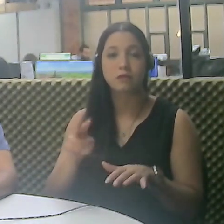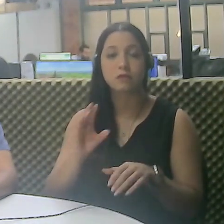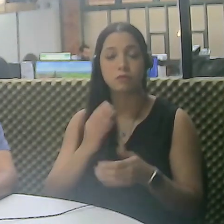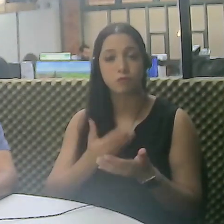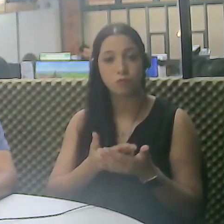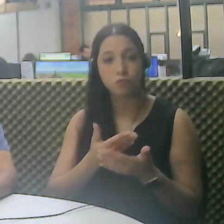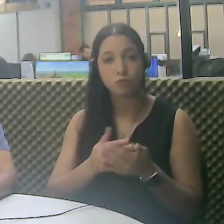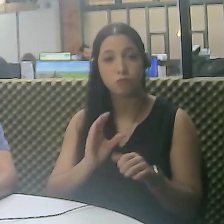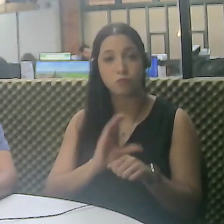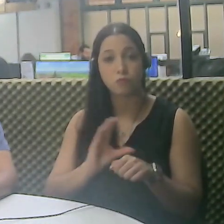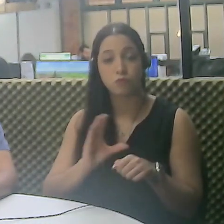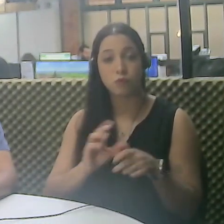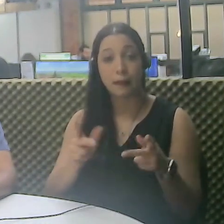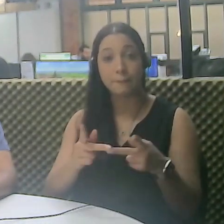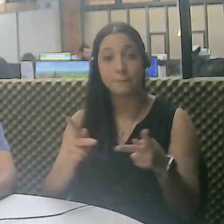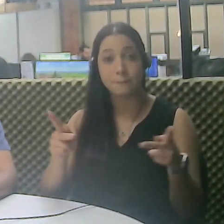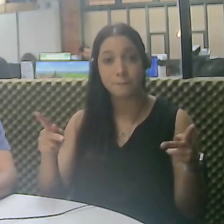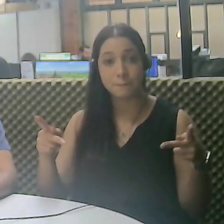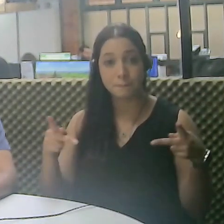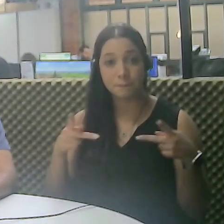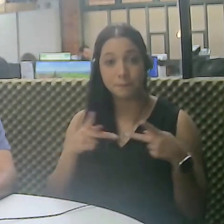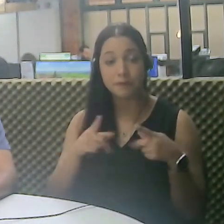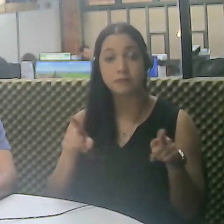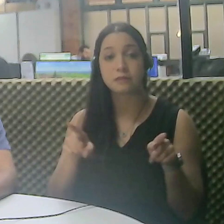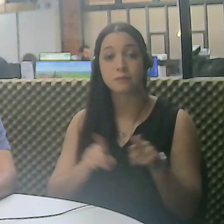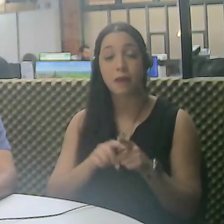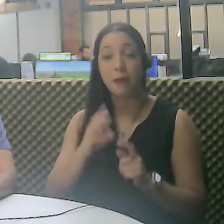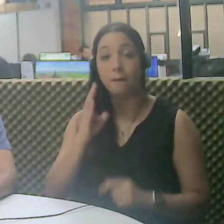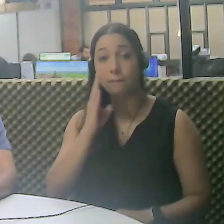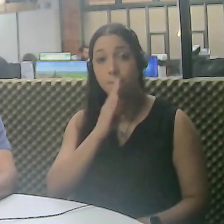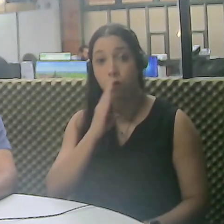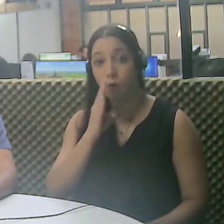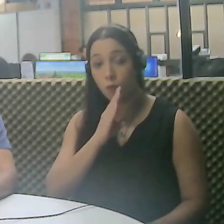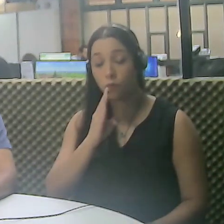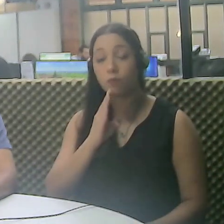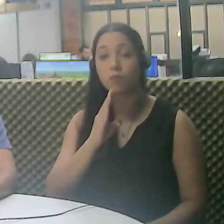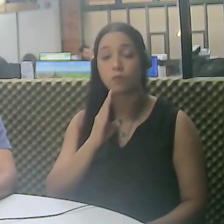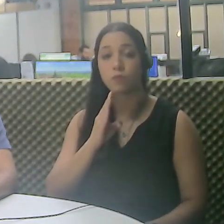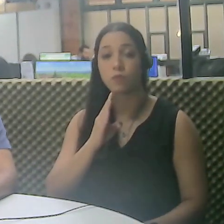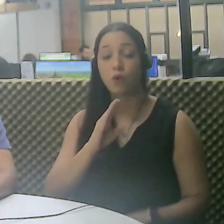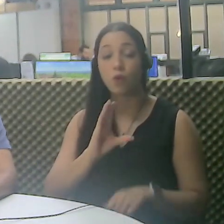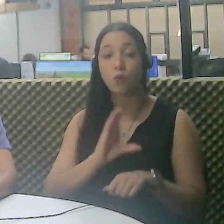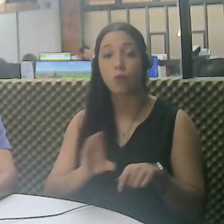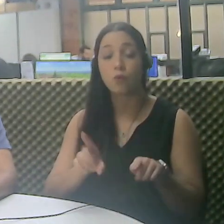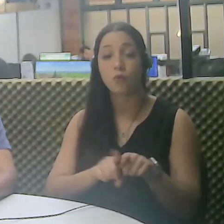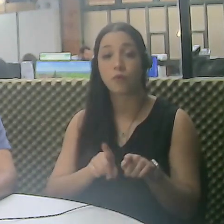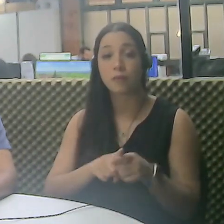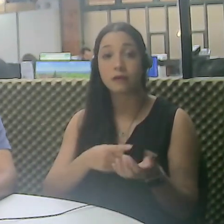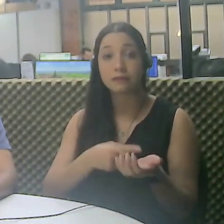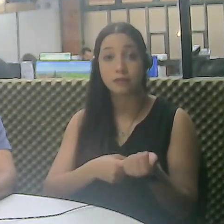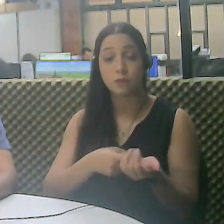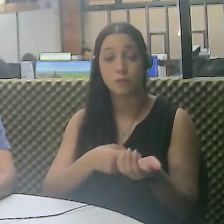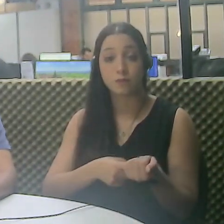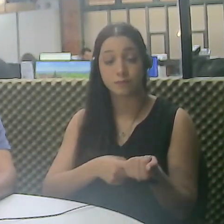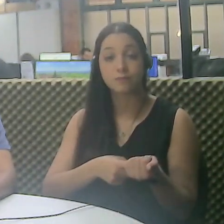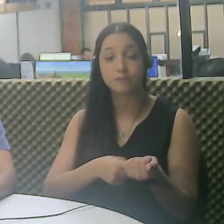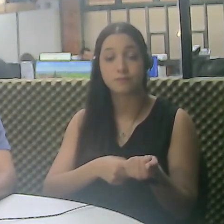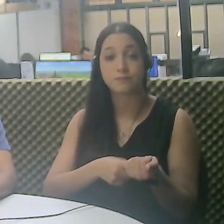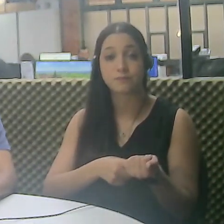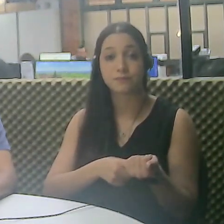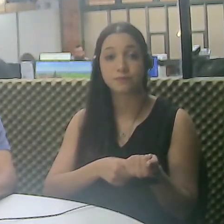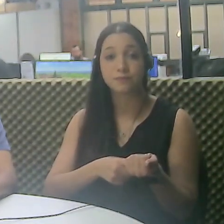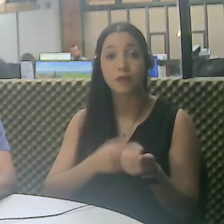de pizza e fiz o curso também de bolos e tortas e o curso de preparo de salgados e o